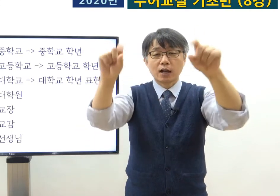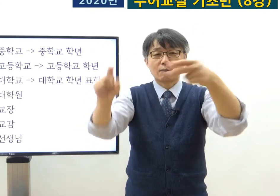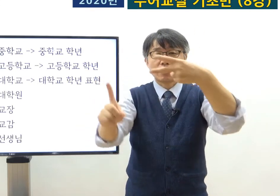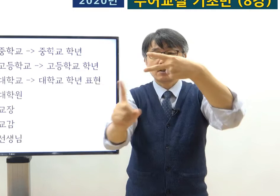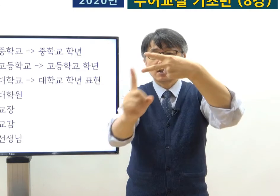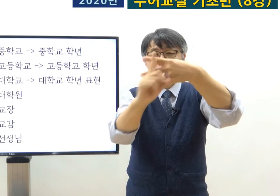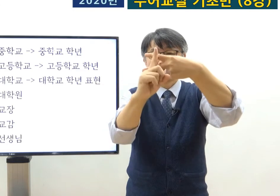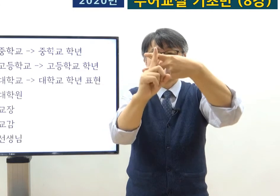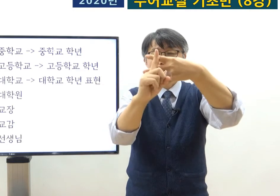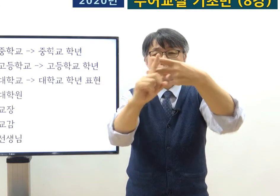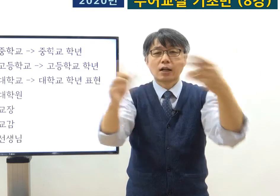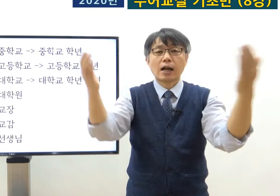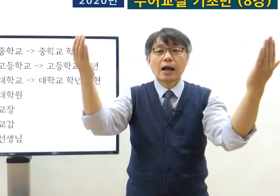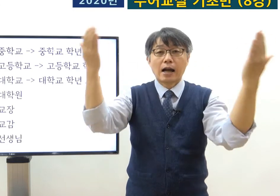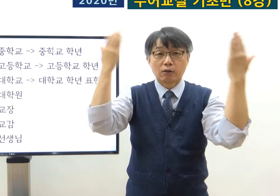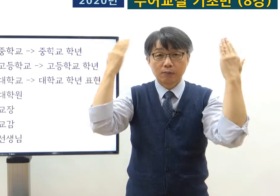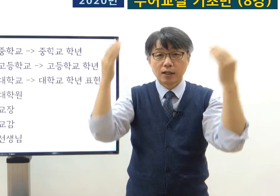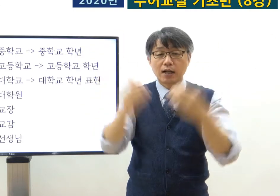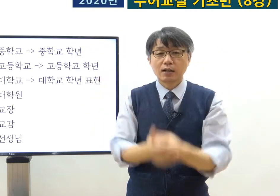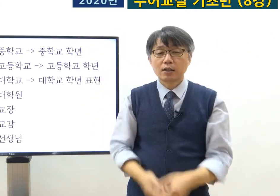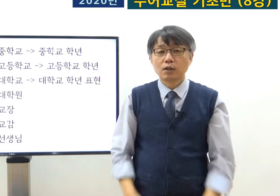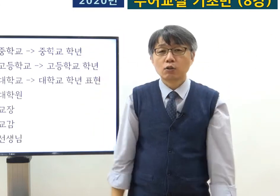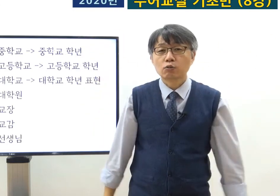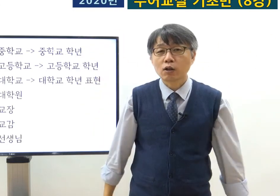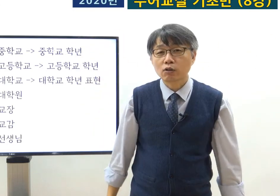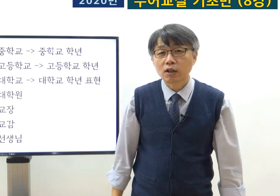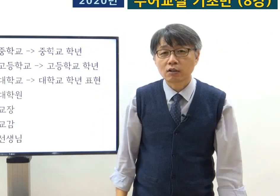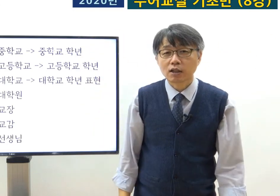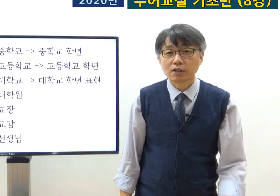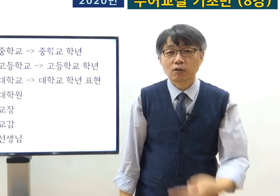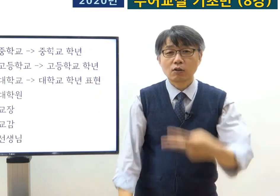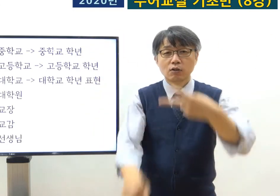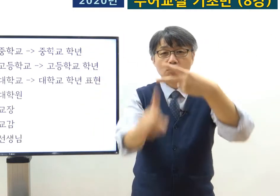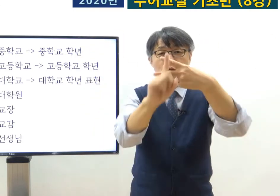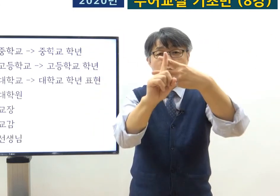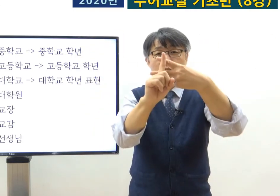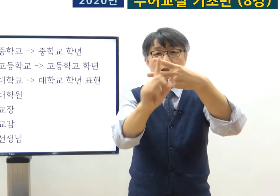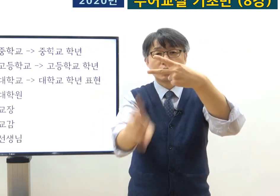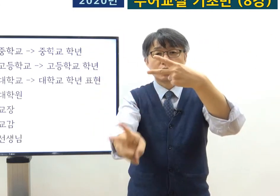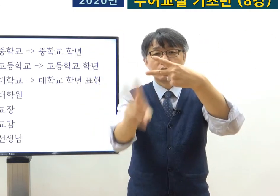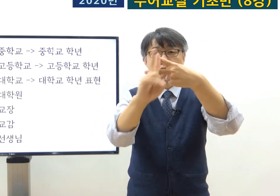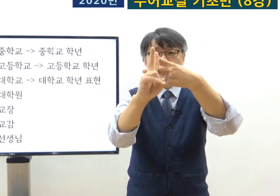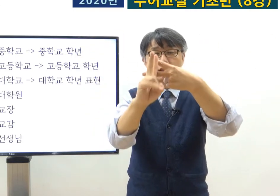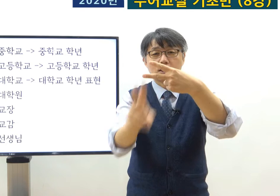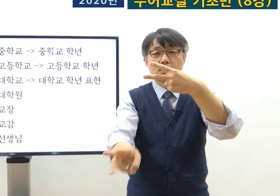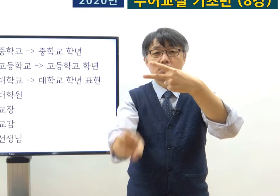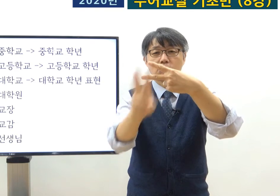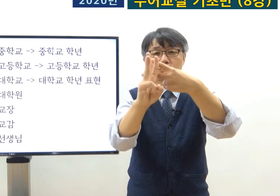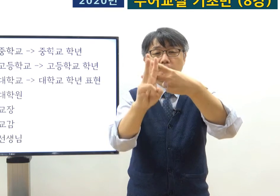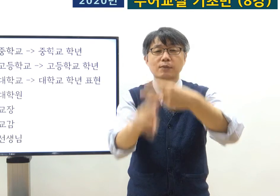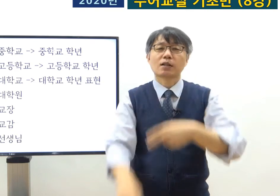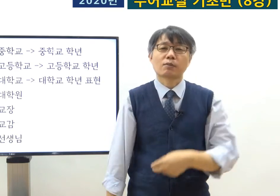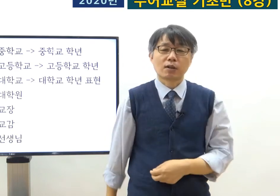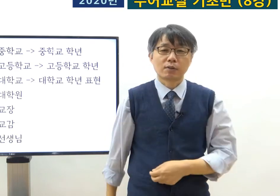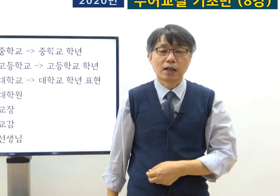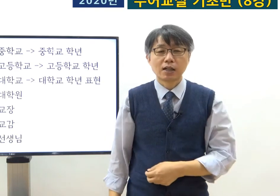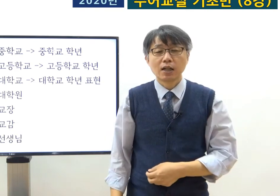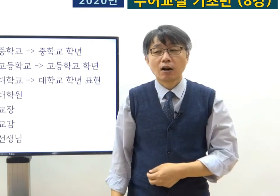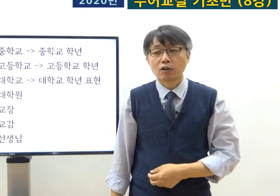생각하면 중학교입니다. 중학교 1학년 어떻게 한다고요? 중1, 중2, 중3 이렇게 표현합니다. 어떤